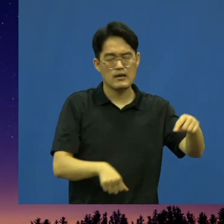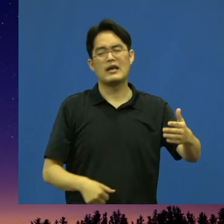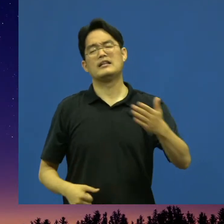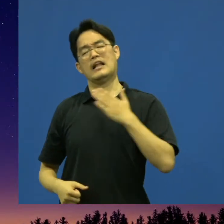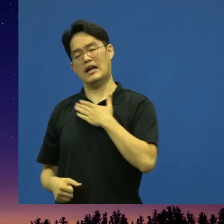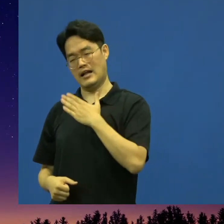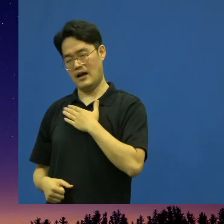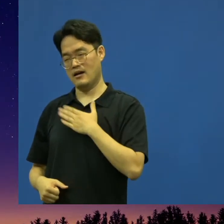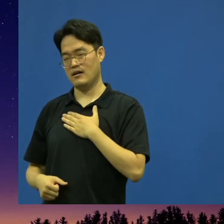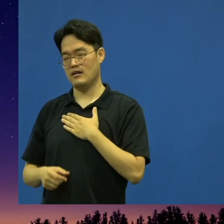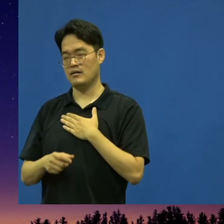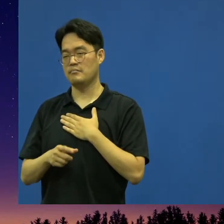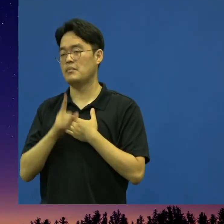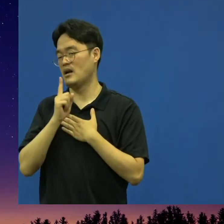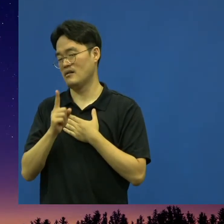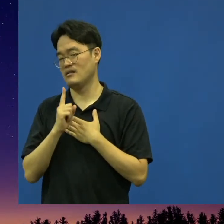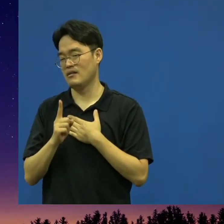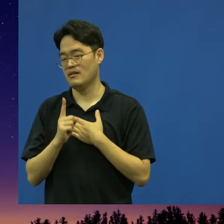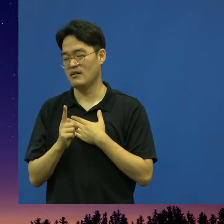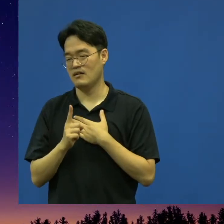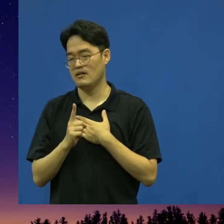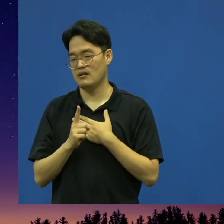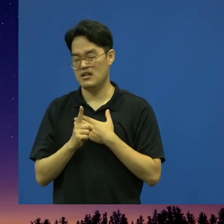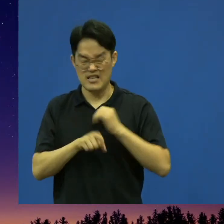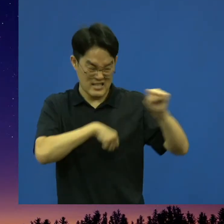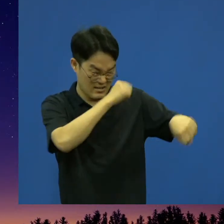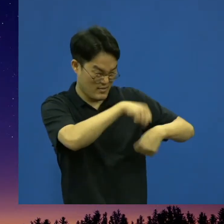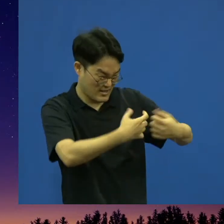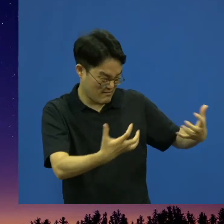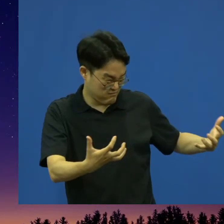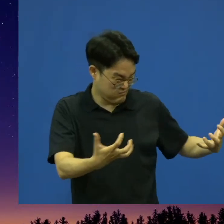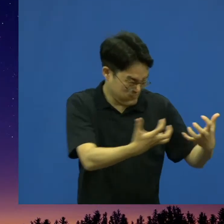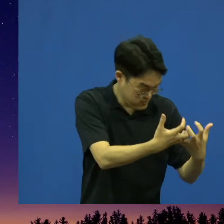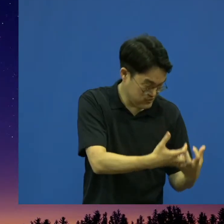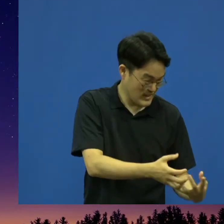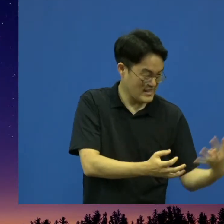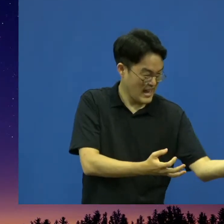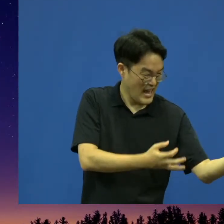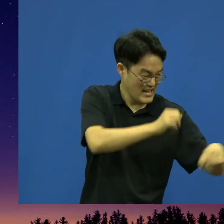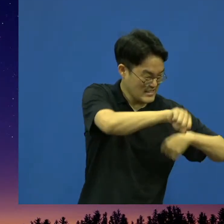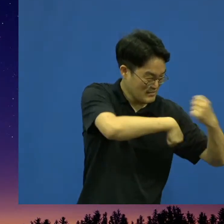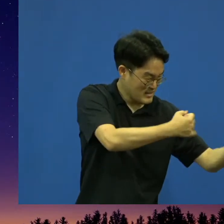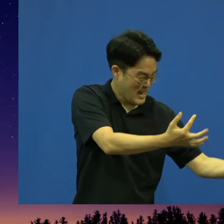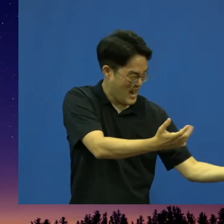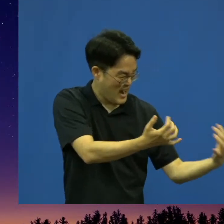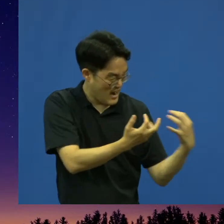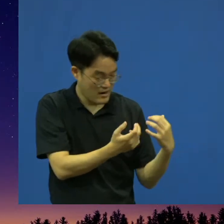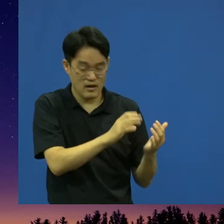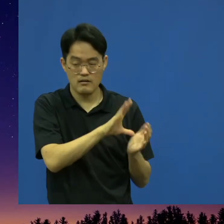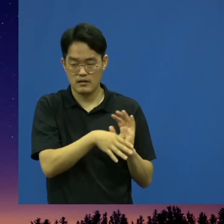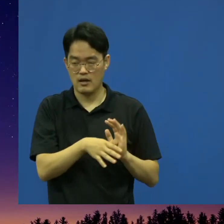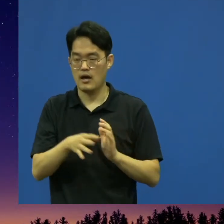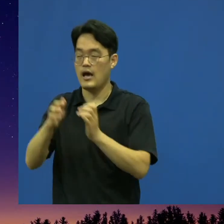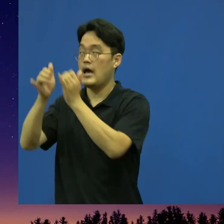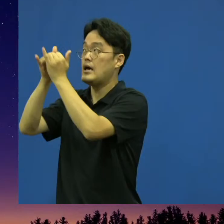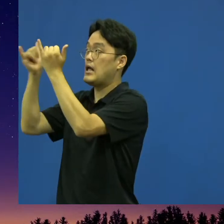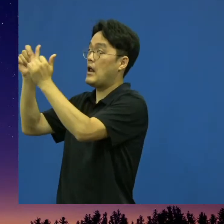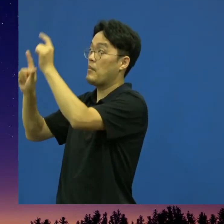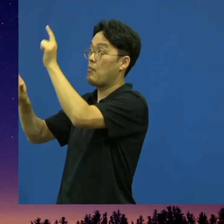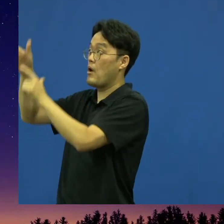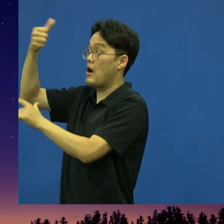가득한 세상에 사람 같은 분의 모양을 가진 그분이 이